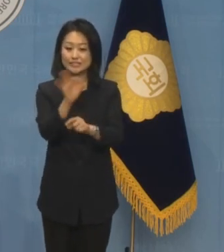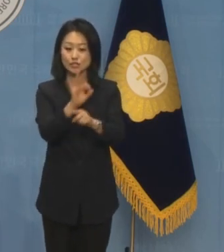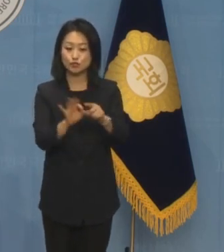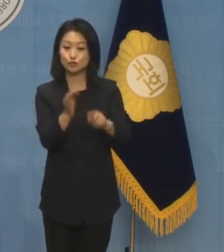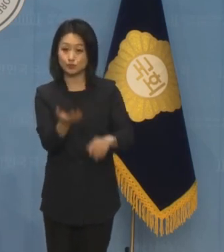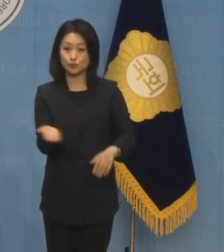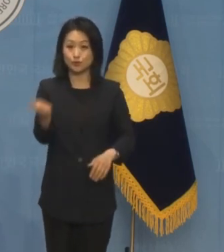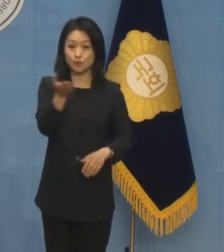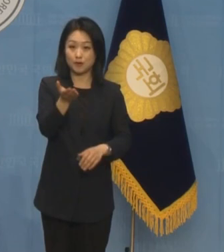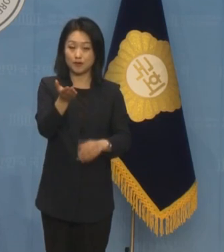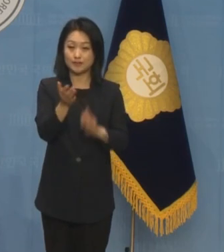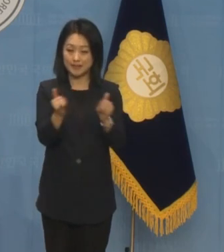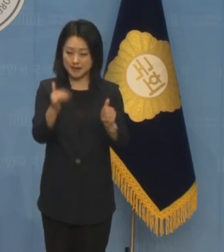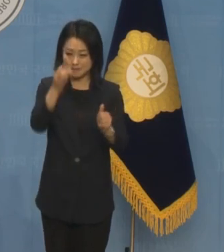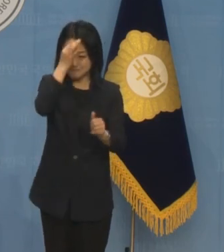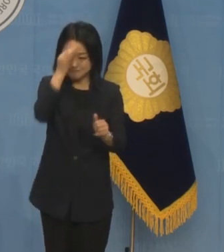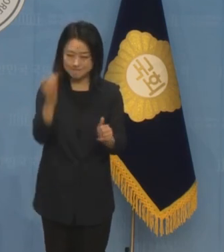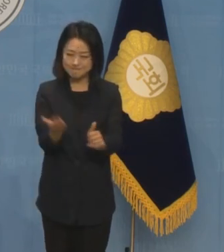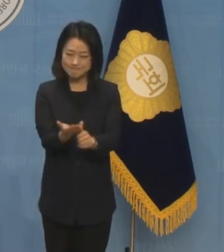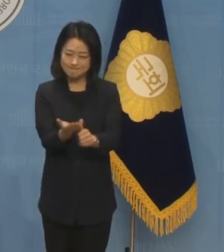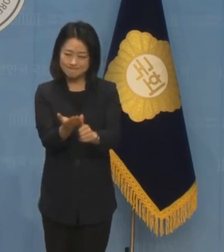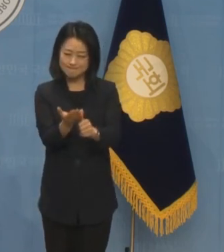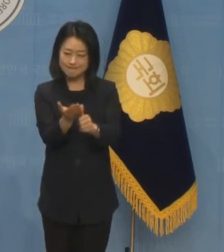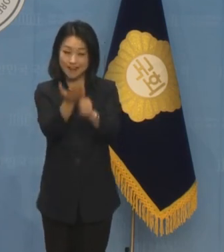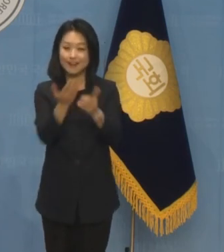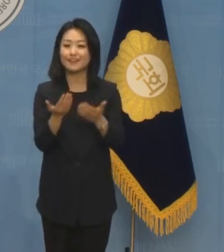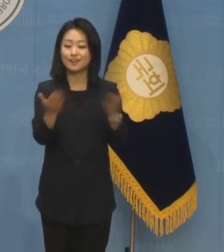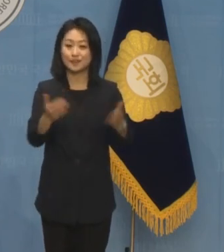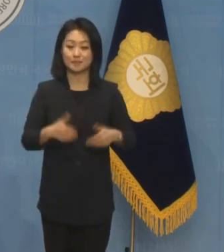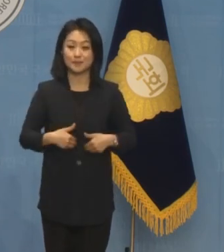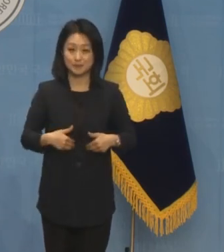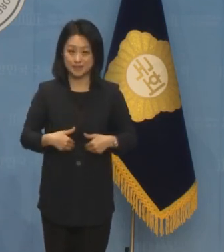높여 인재풀을 다각화하는 것이 우선입니다.